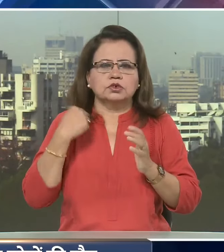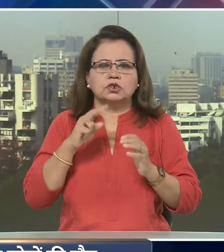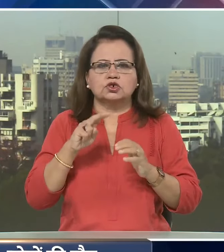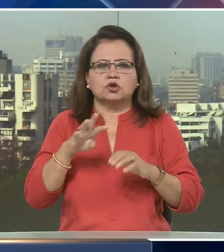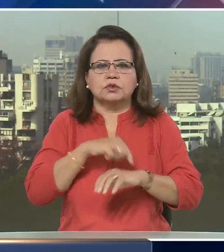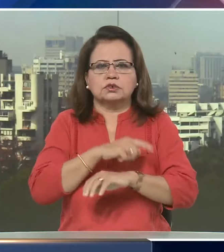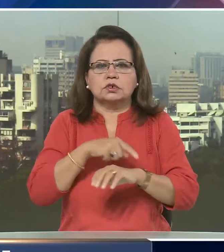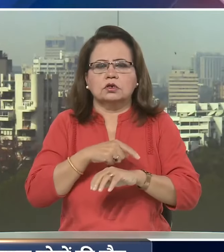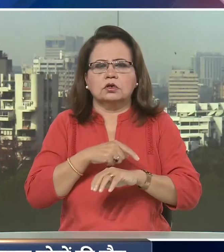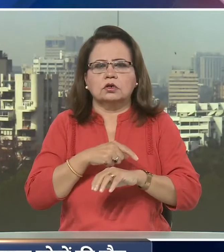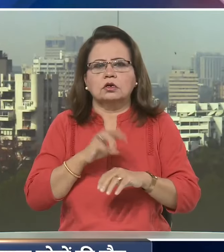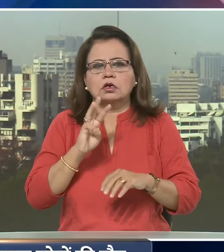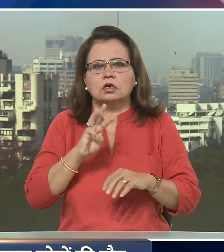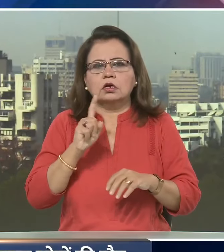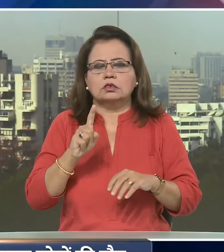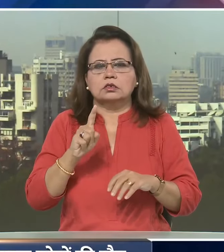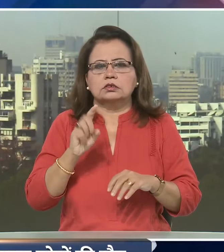में कोरोना वायरस के